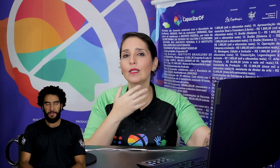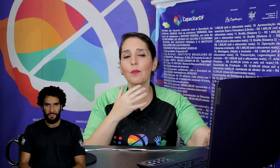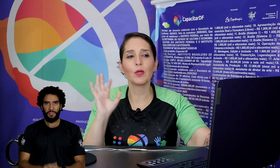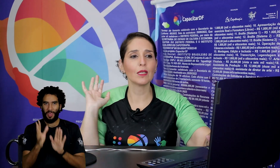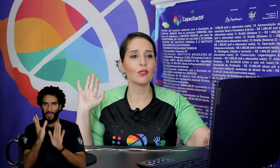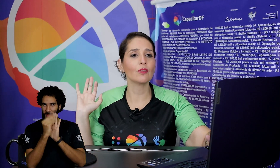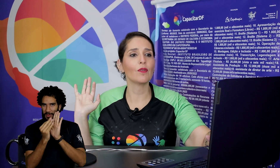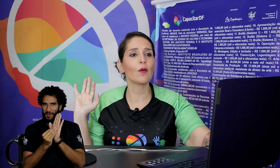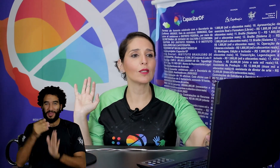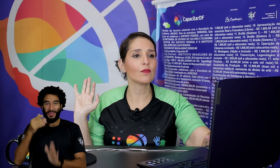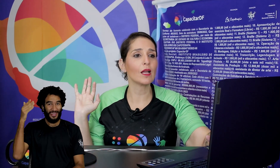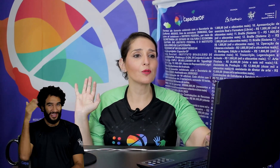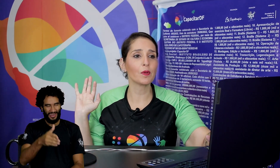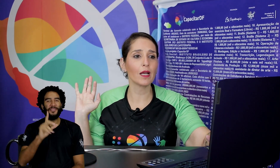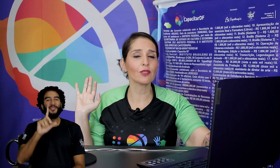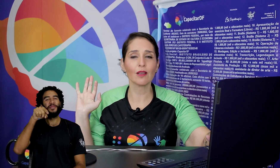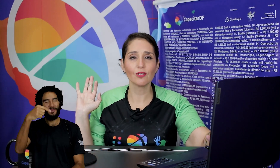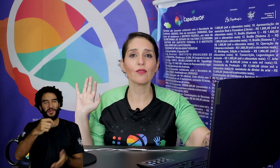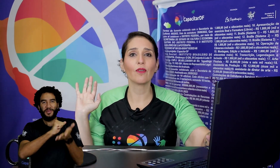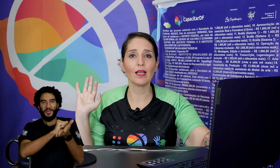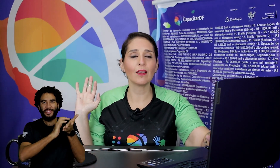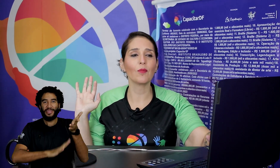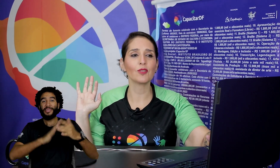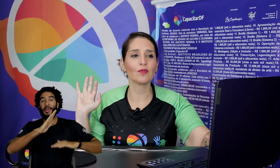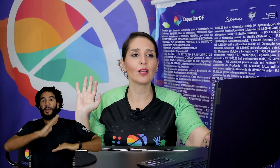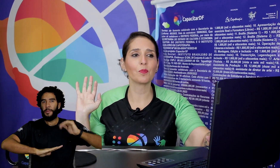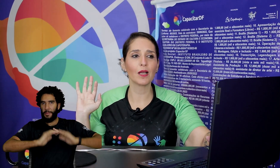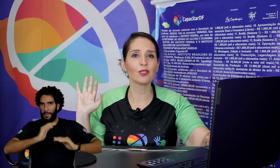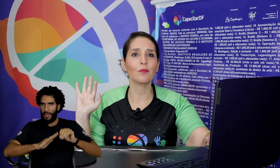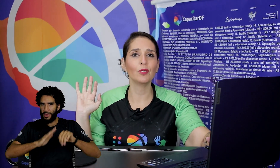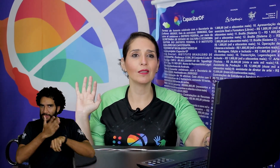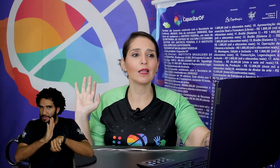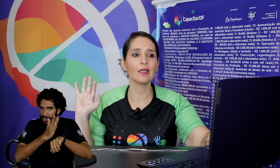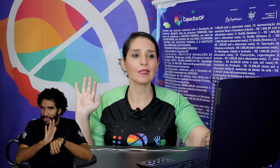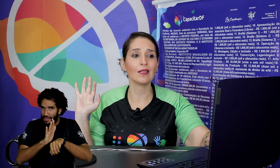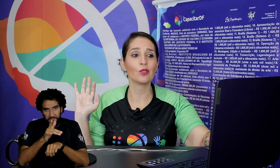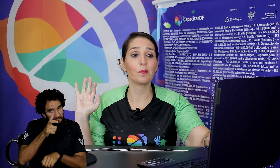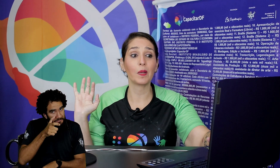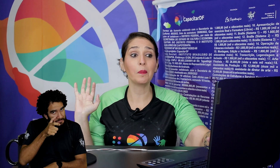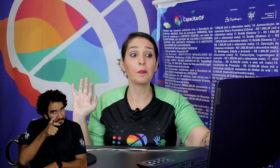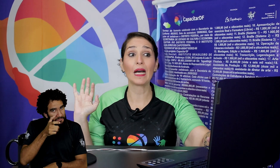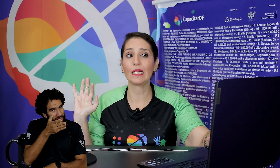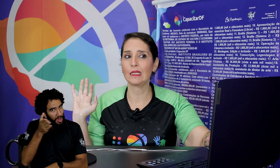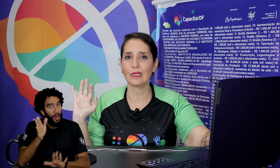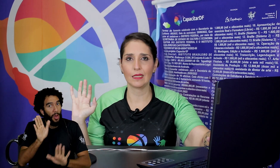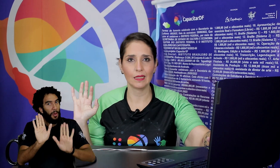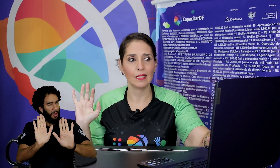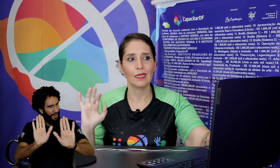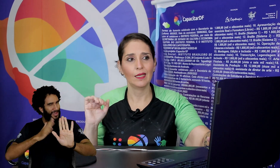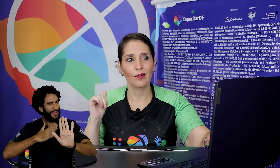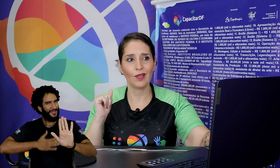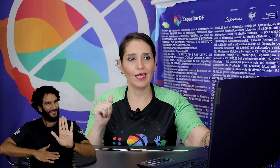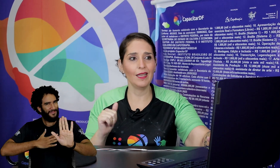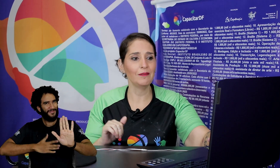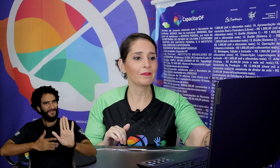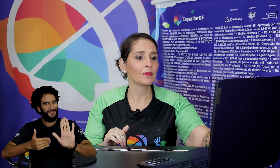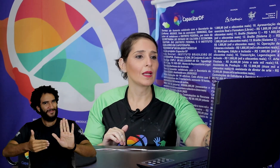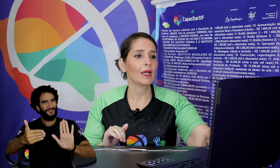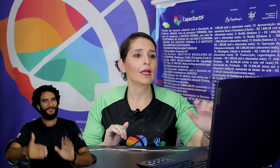conteúdo e depois a gente vem com a atividade prática, que a gente vai ter uma atividade prática muito interessante. Preparem-se,